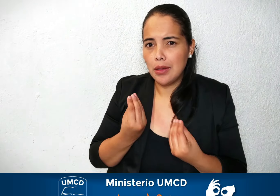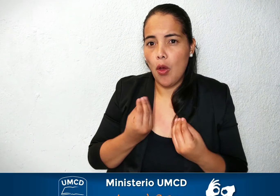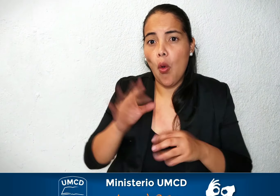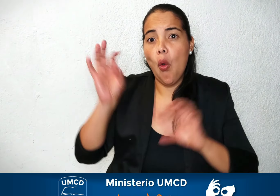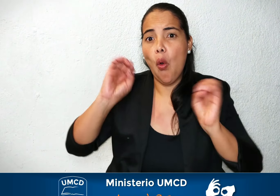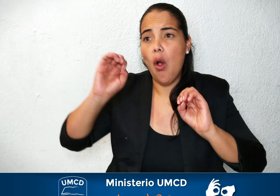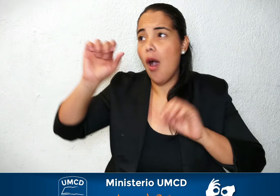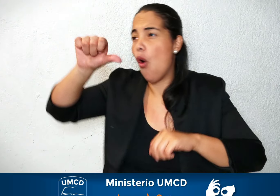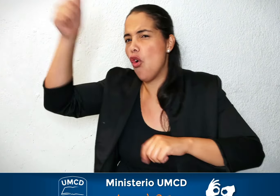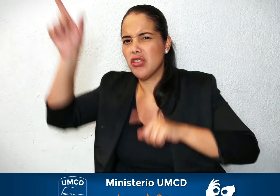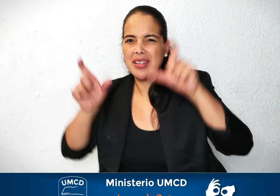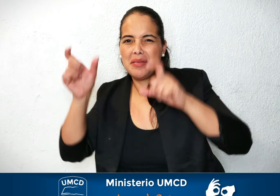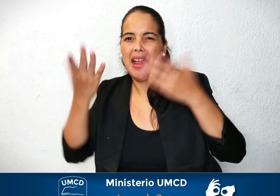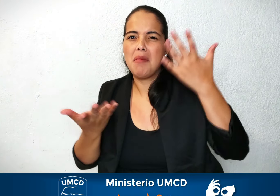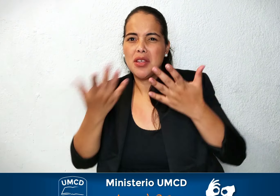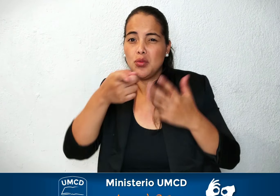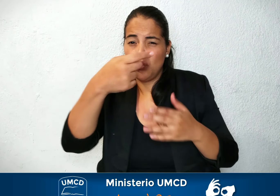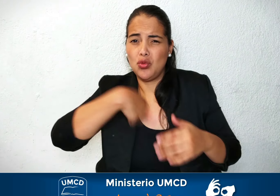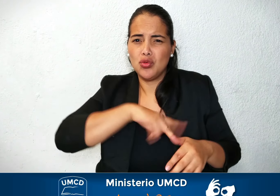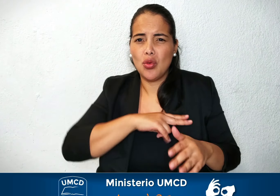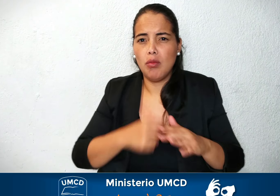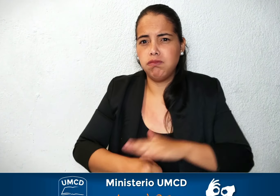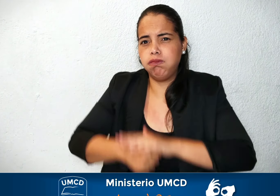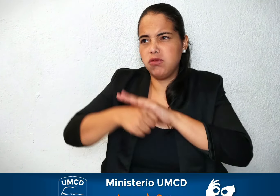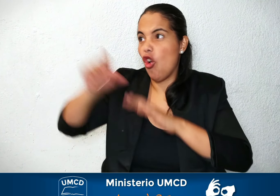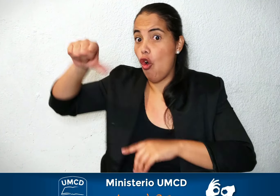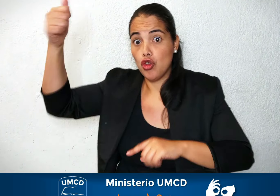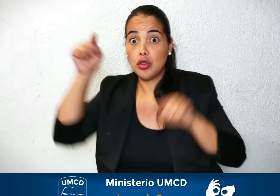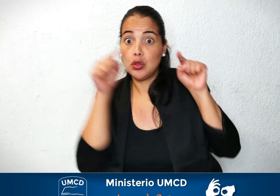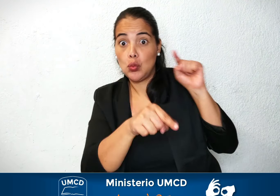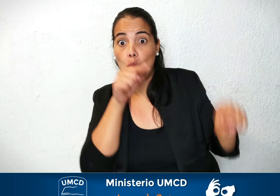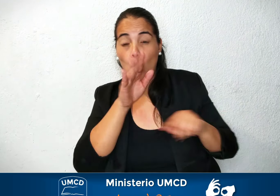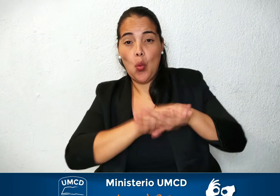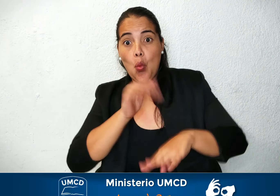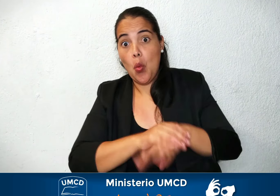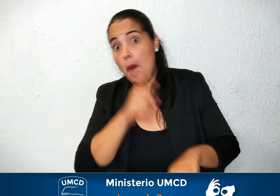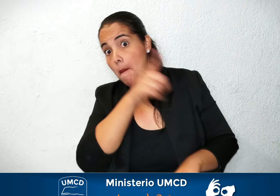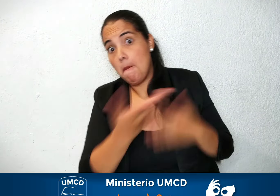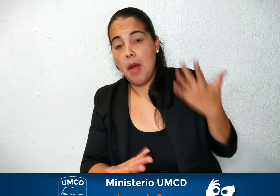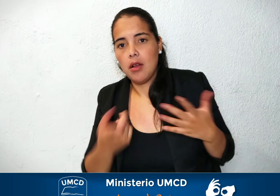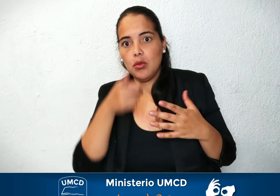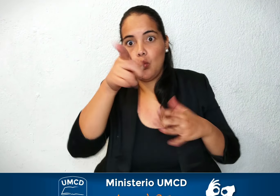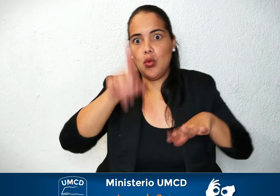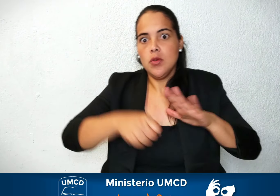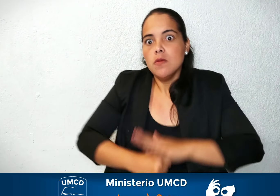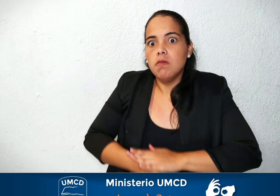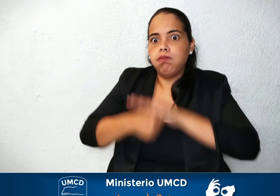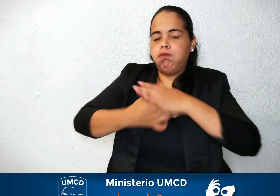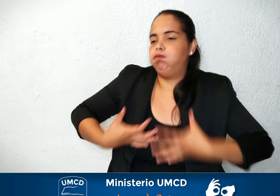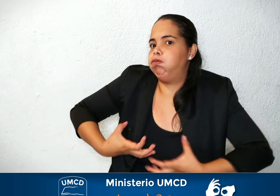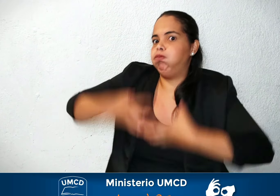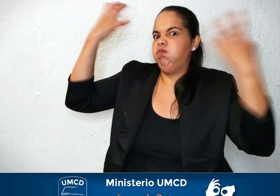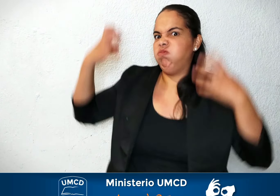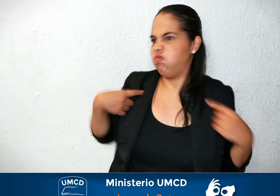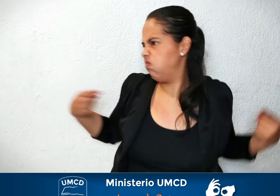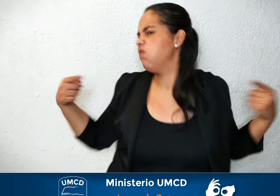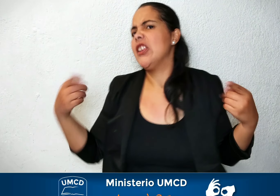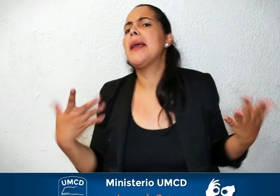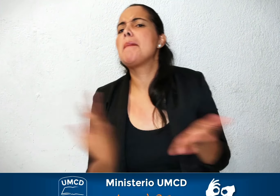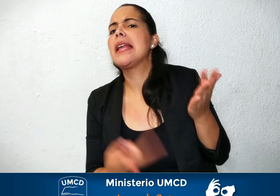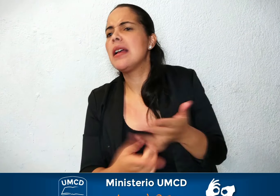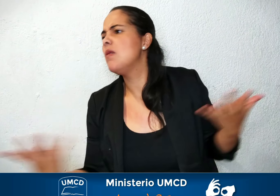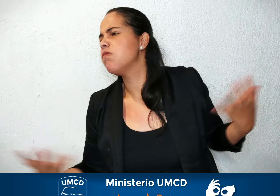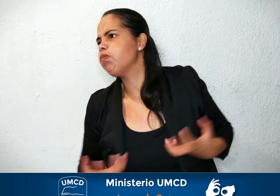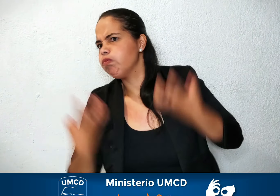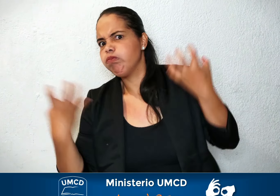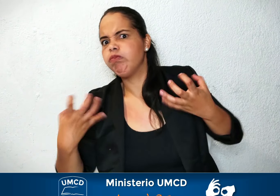nuestra contra? Muchos de nosotros, y entre esos me incluyo, reaccionamos con ira, reaccionamos